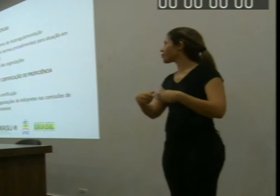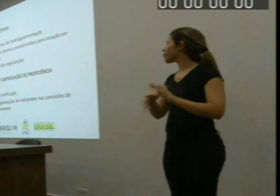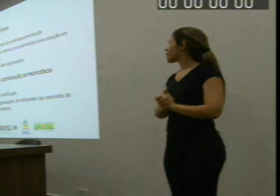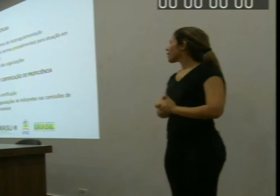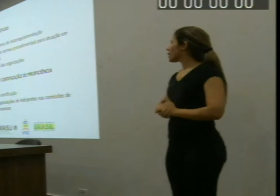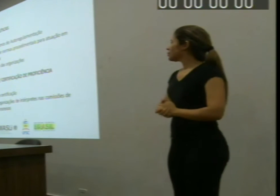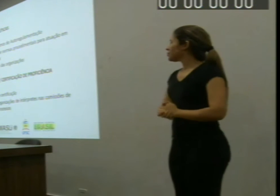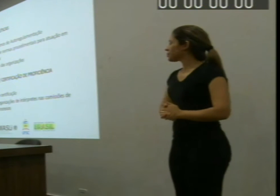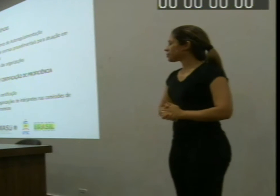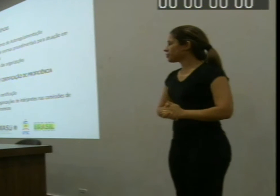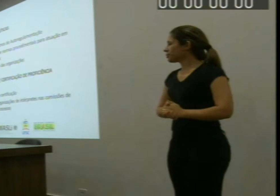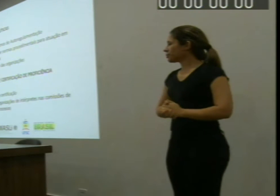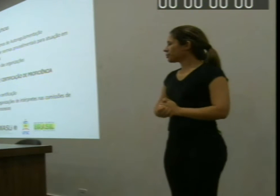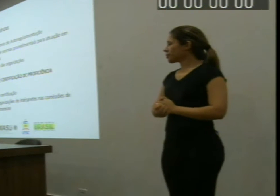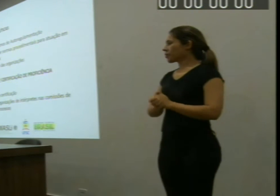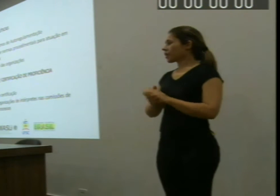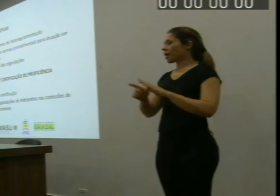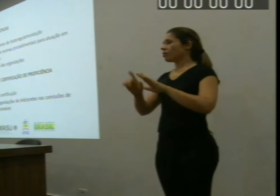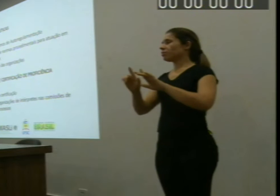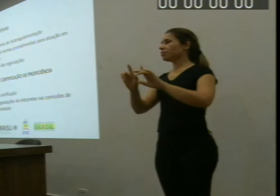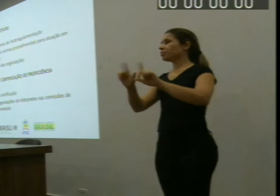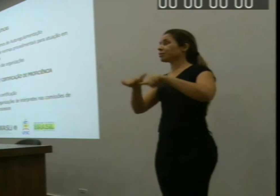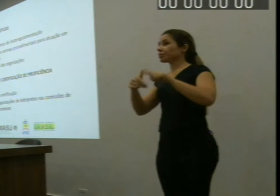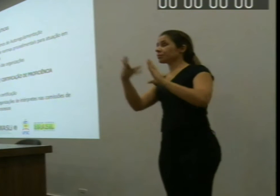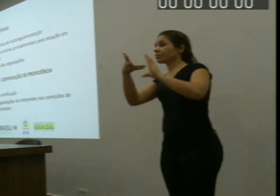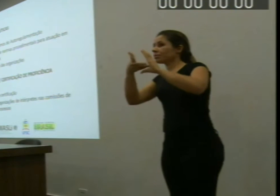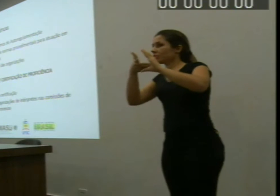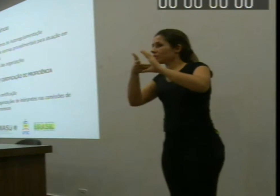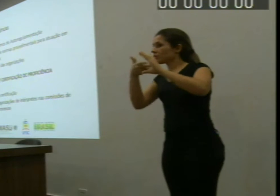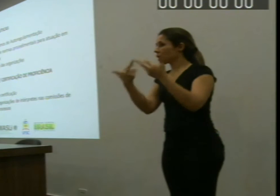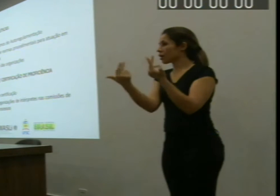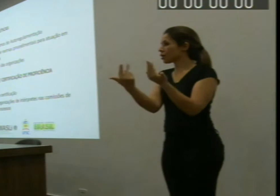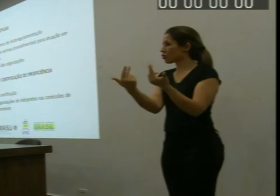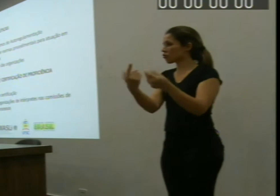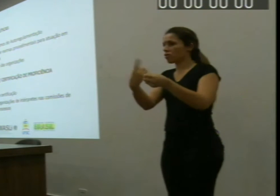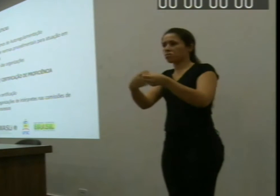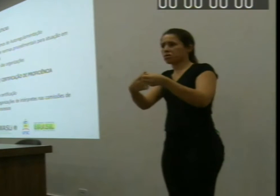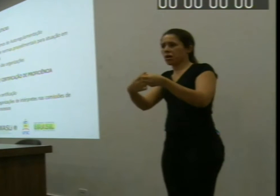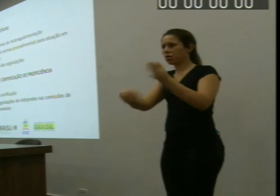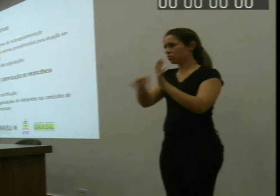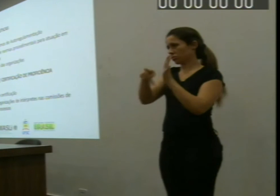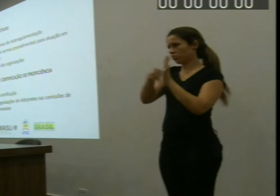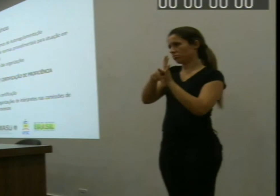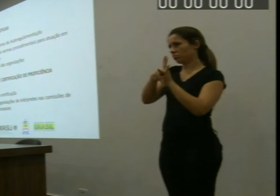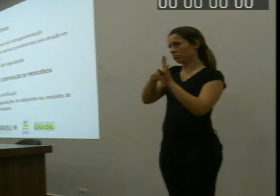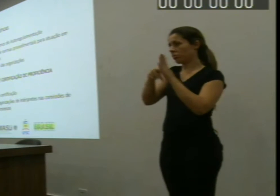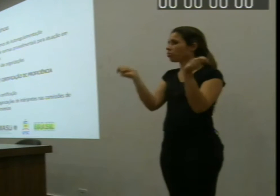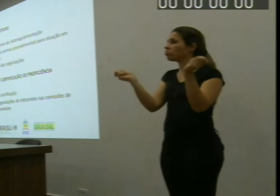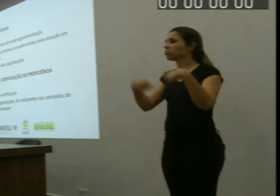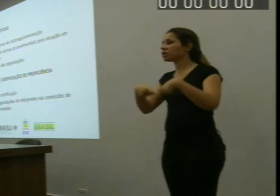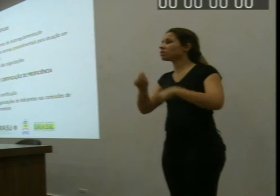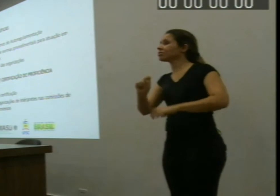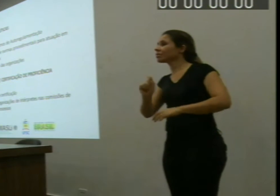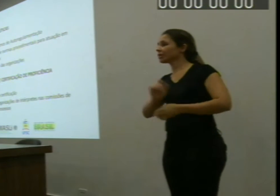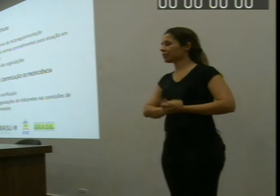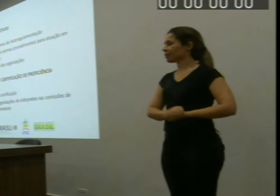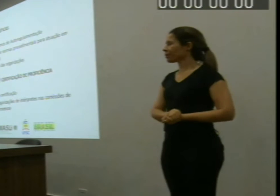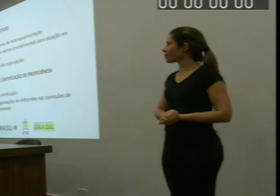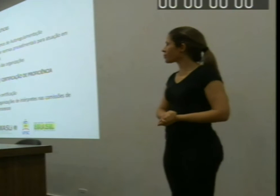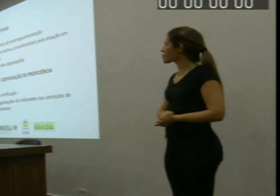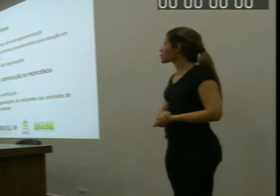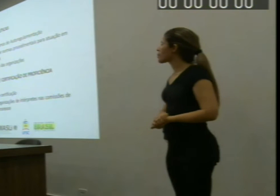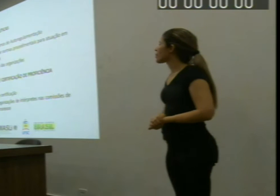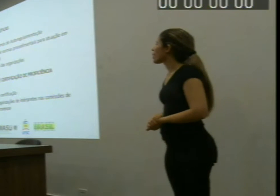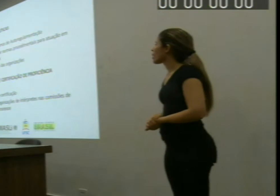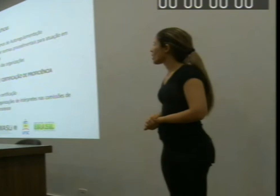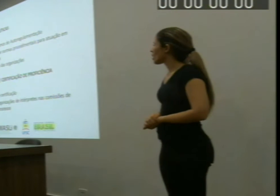credenciamento ou certificação De proficiência segundo a sua própria realidade a sua própria necessidade participação das